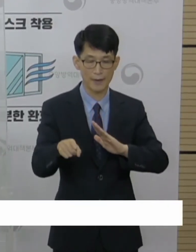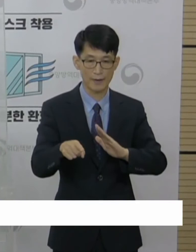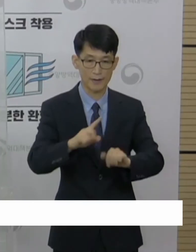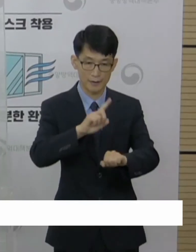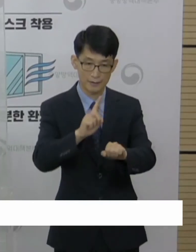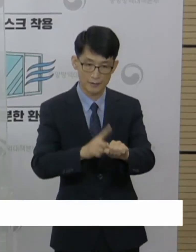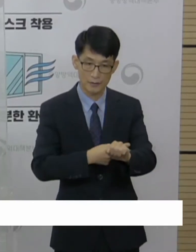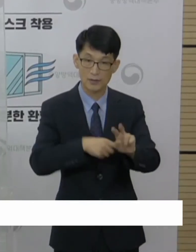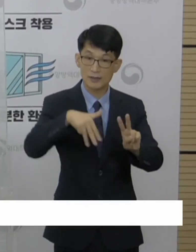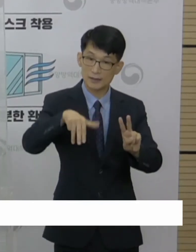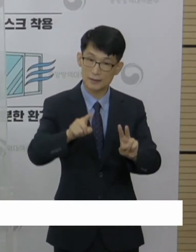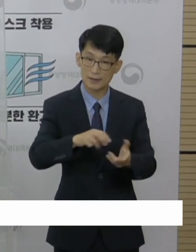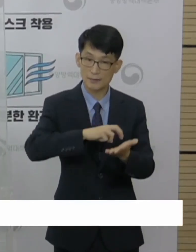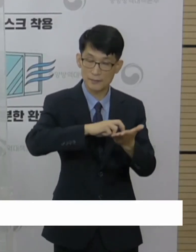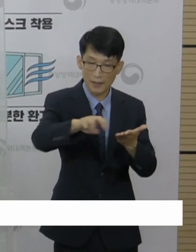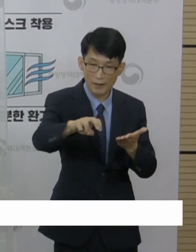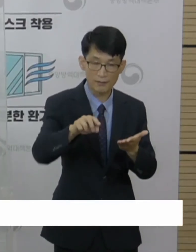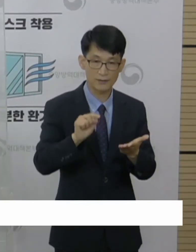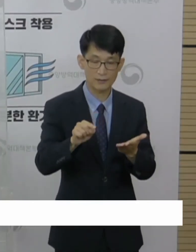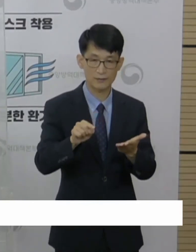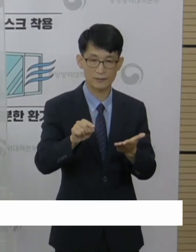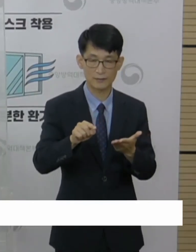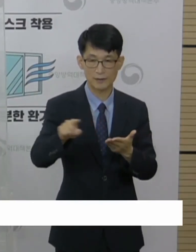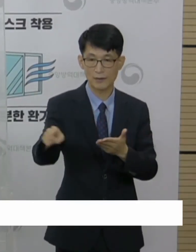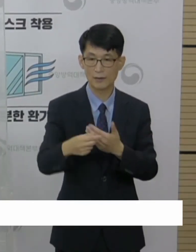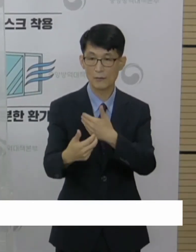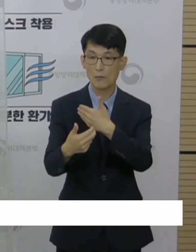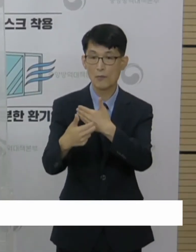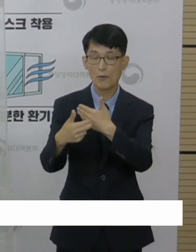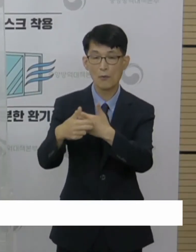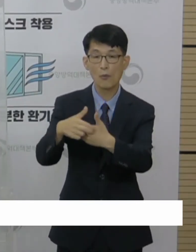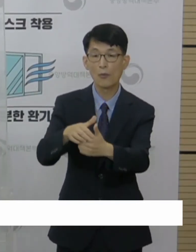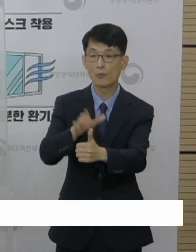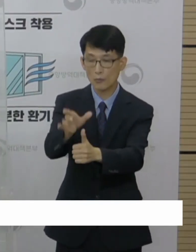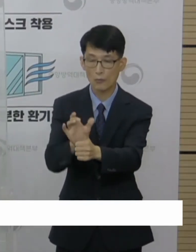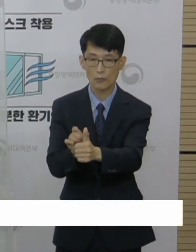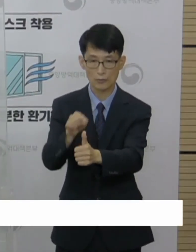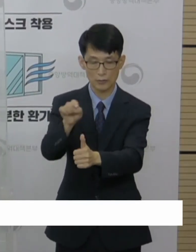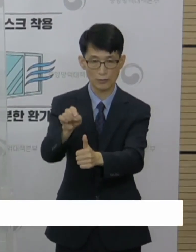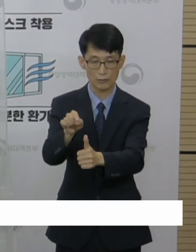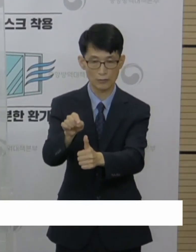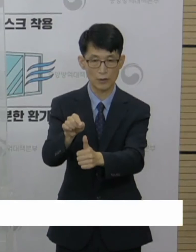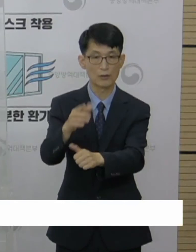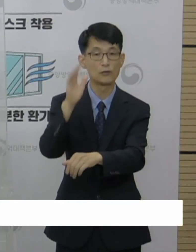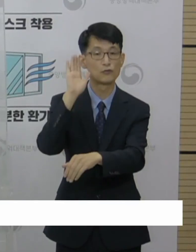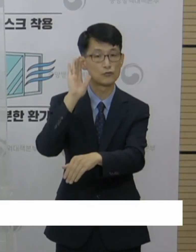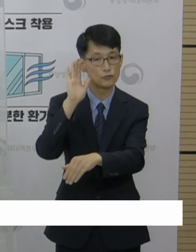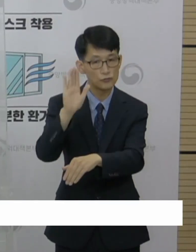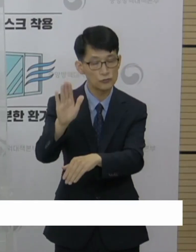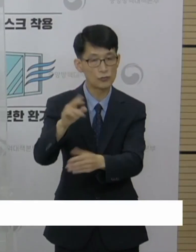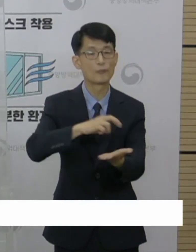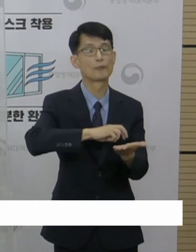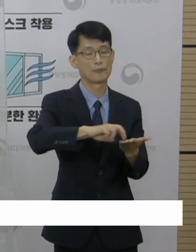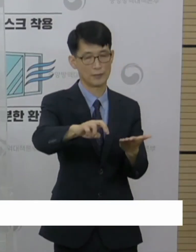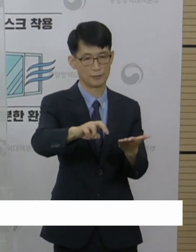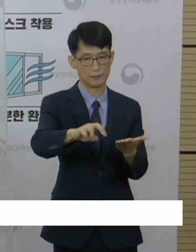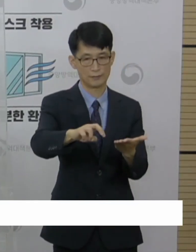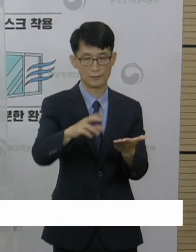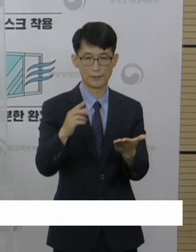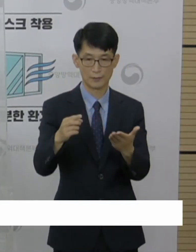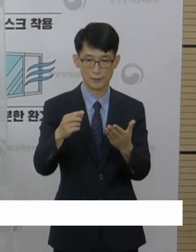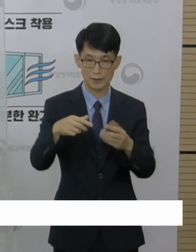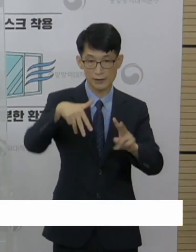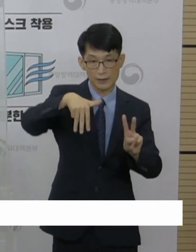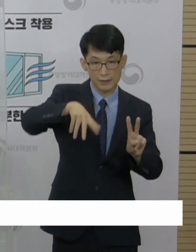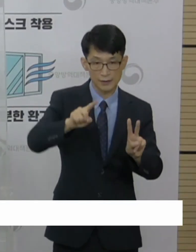접종 일정은 위탁의료기관의 기존 예약 상황을 반영해서 잠정적으로 통보해드리는 일정이며 확정되는